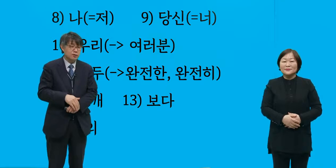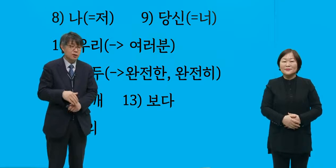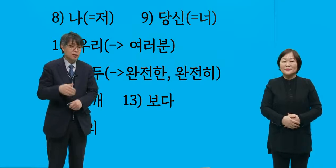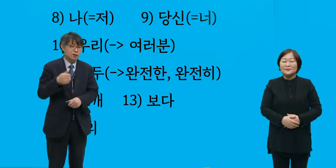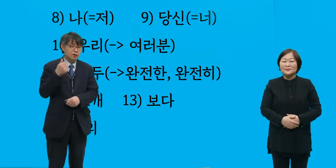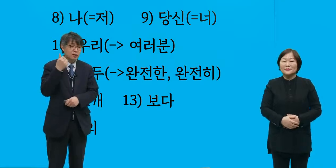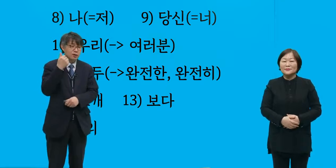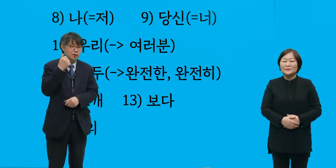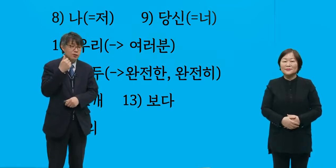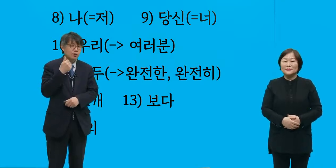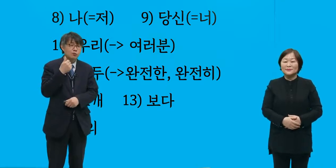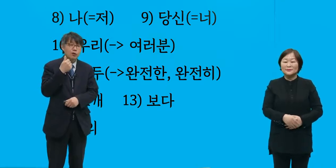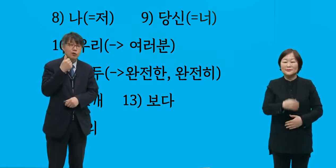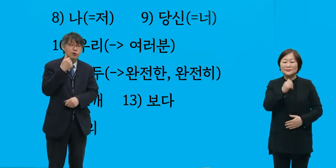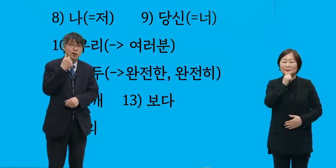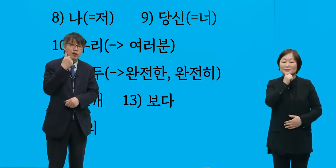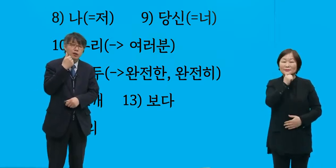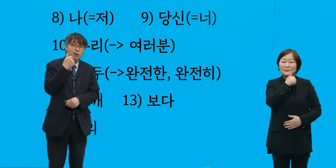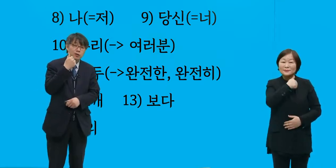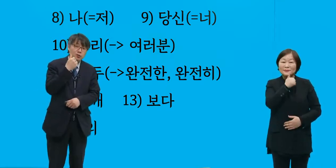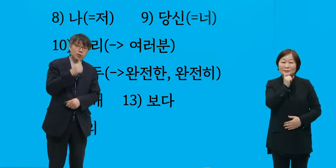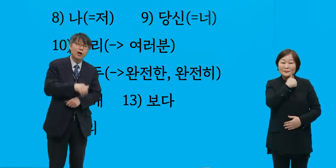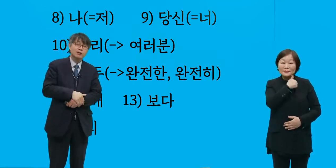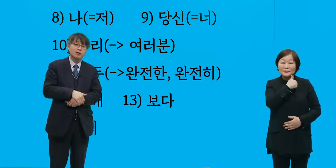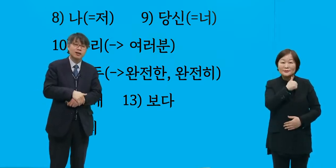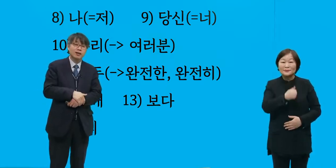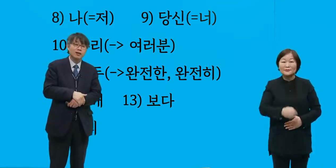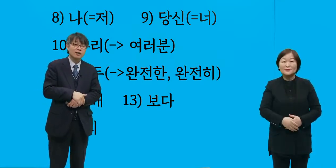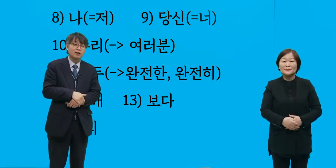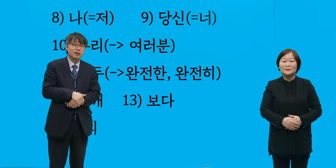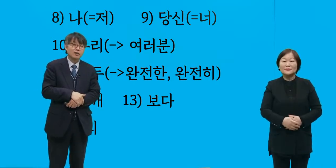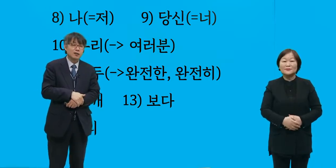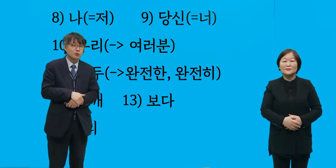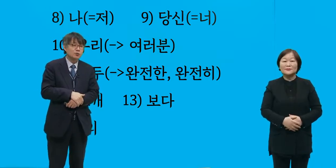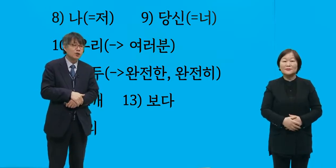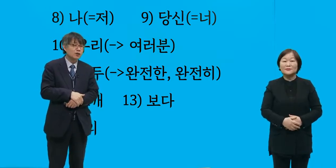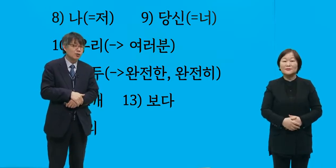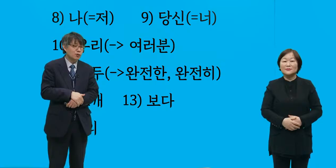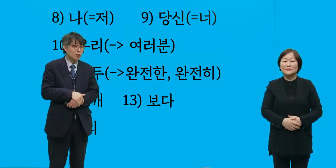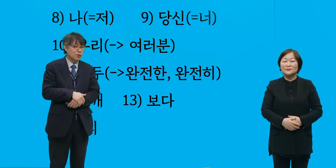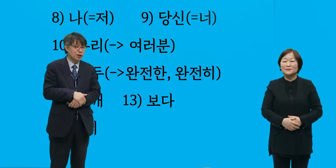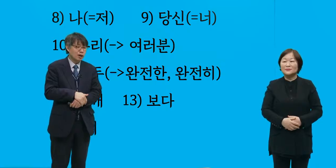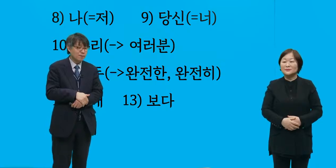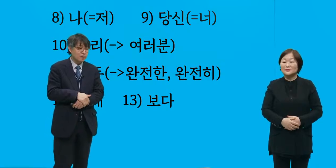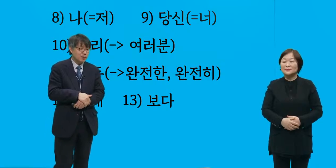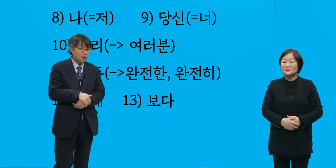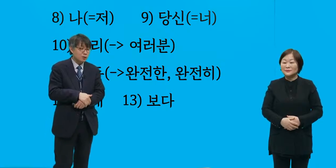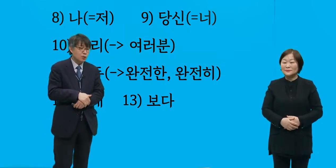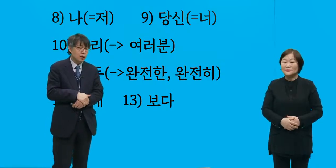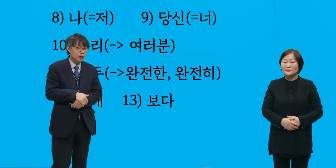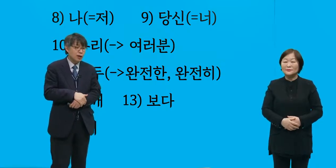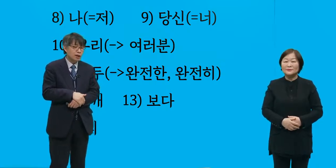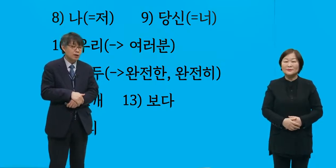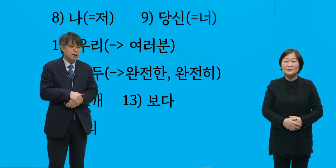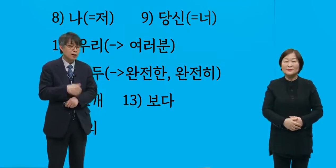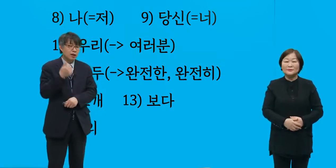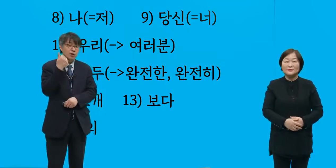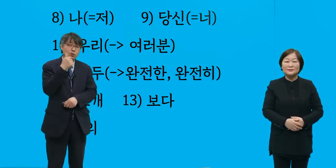이제 조금 이렇게 좋아하는데 제가 이게 요즘 성경을 보다 보니까 소개라는 걸 이렇게